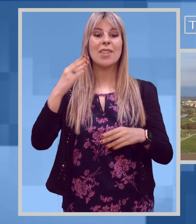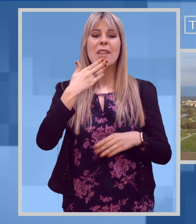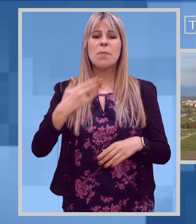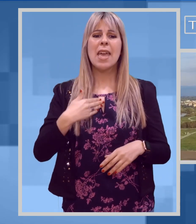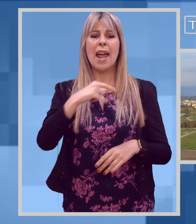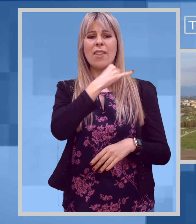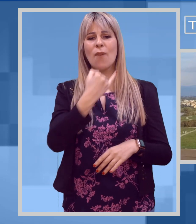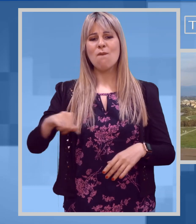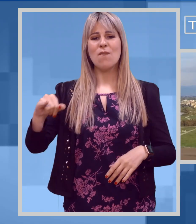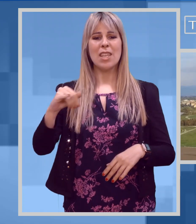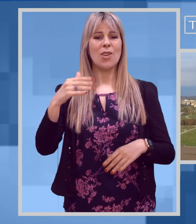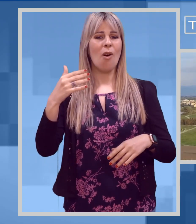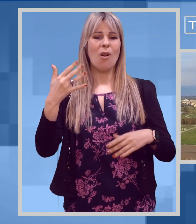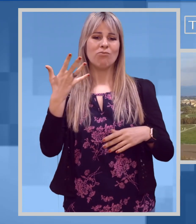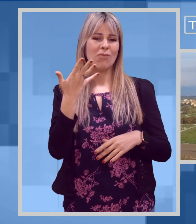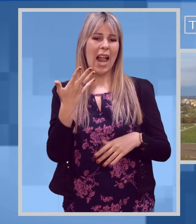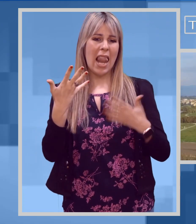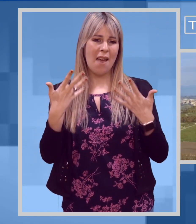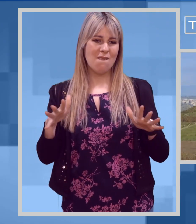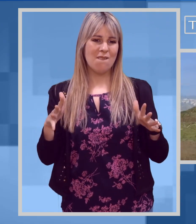Cabras ha sperato fino all'ultimo.